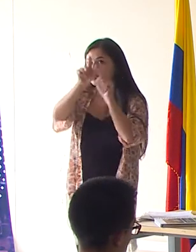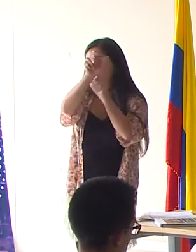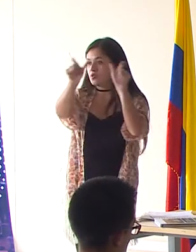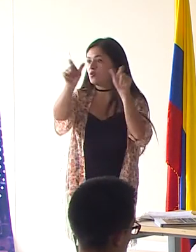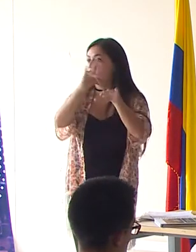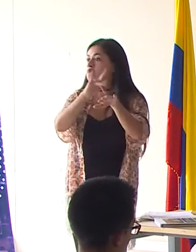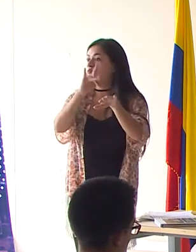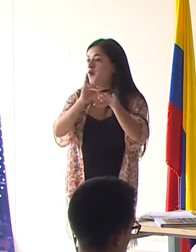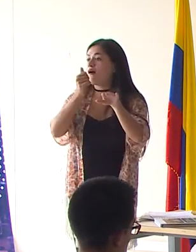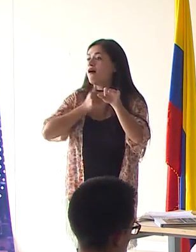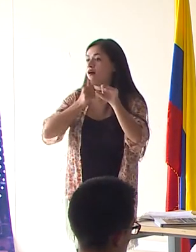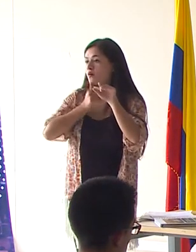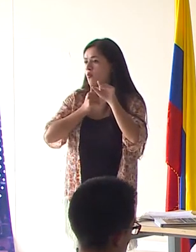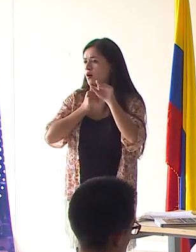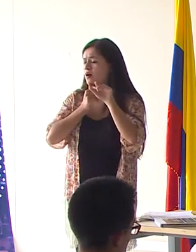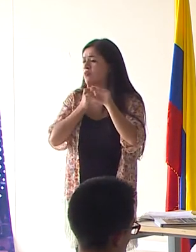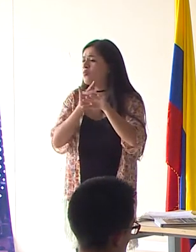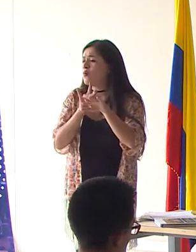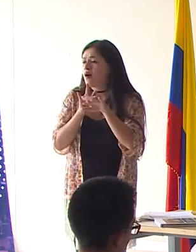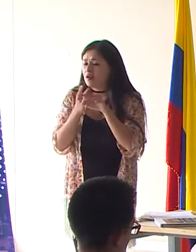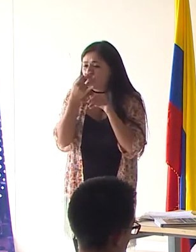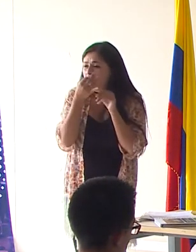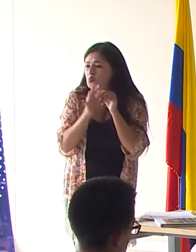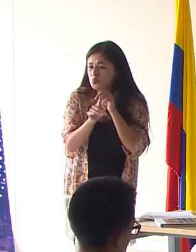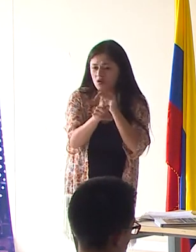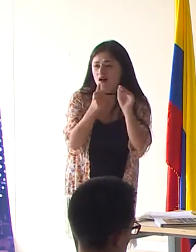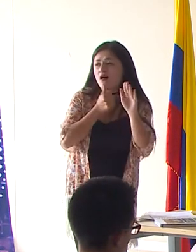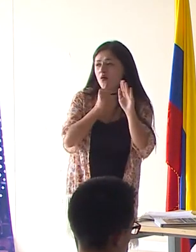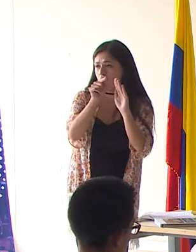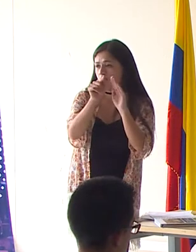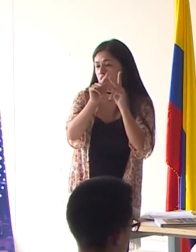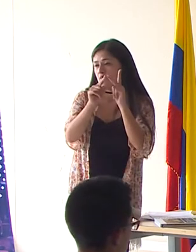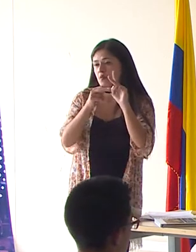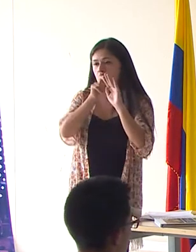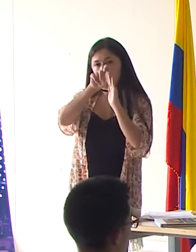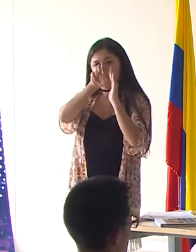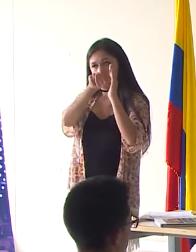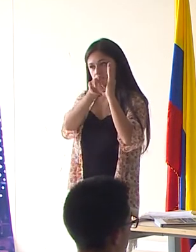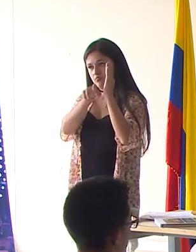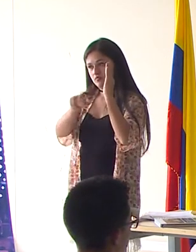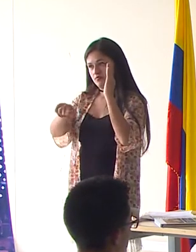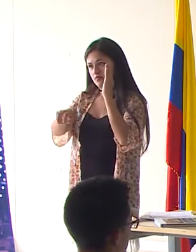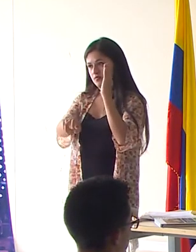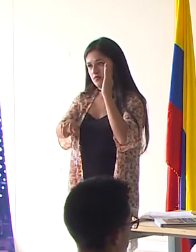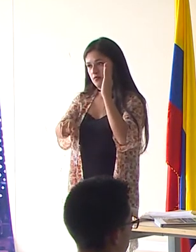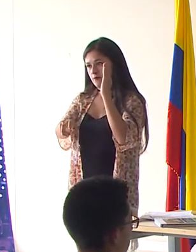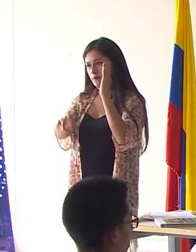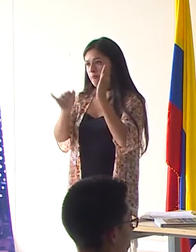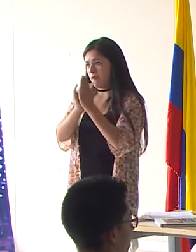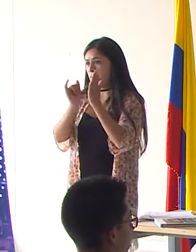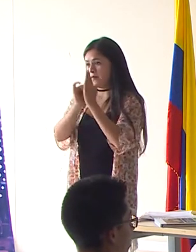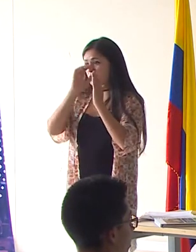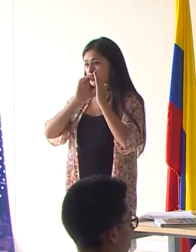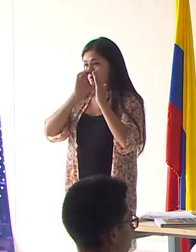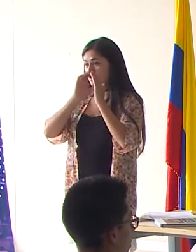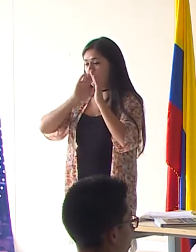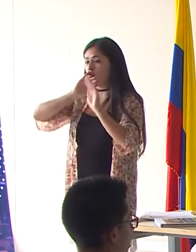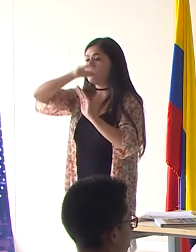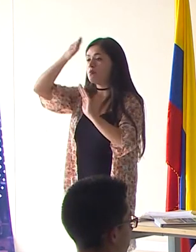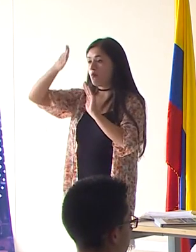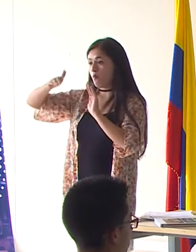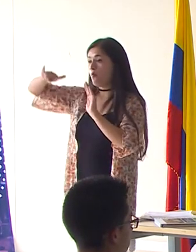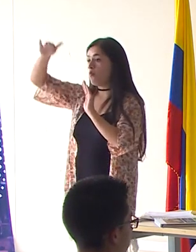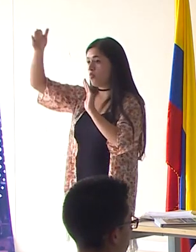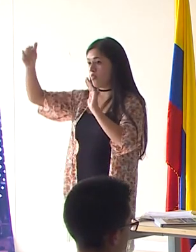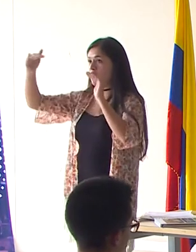se bajan 23 cuadras hacia los rosales la cabrera y es como veíamos allí en ese pequeño mapa